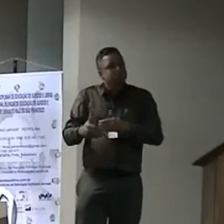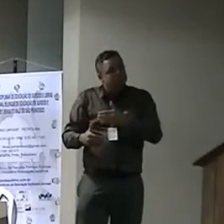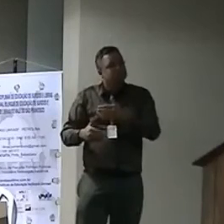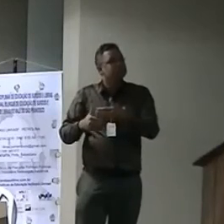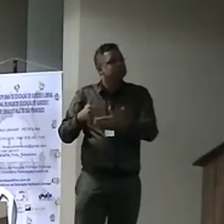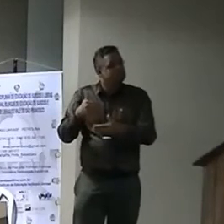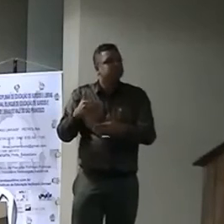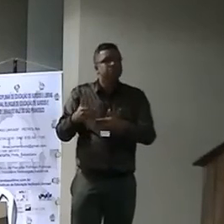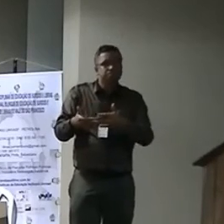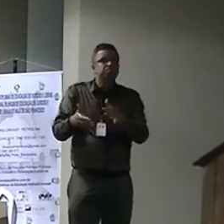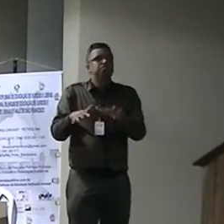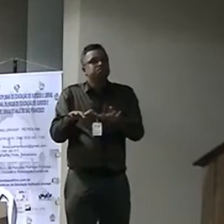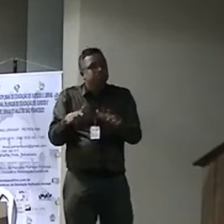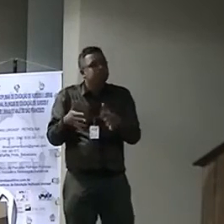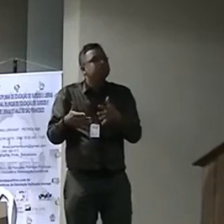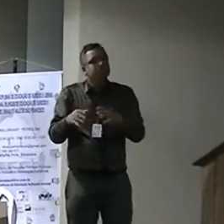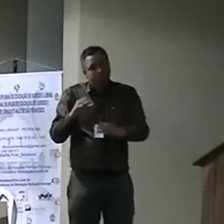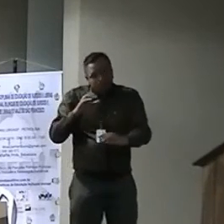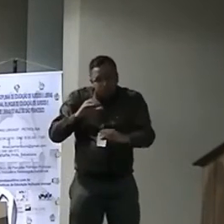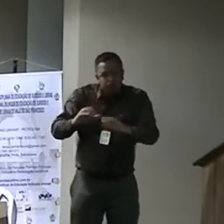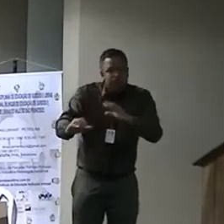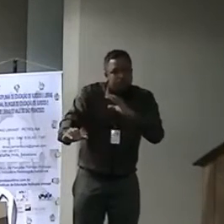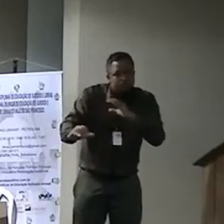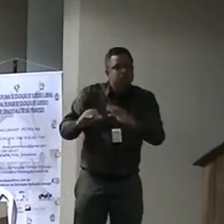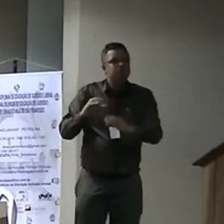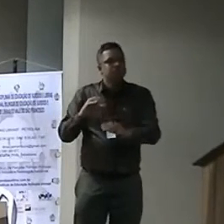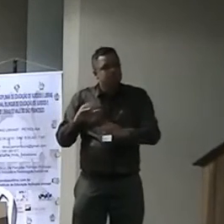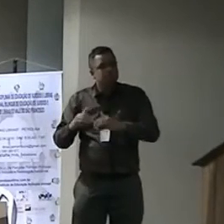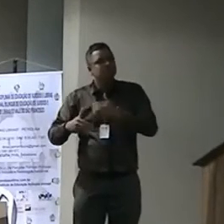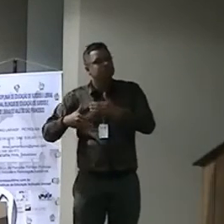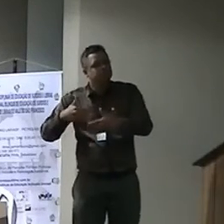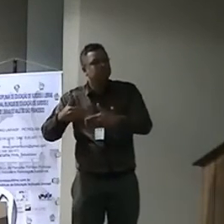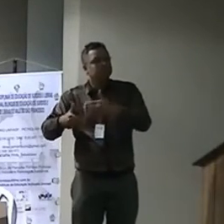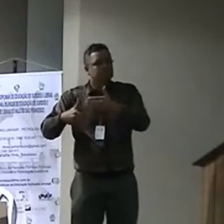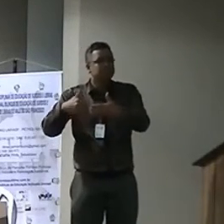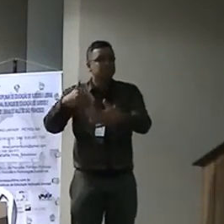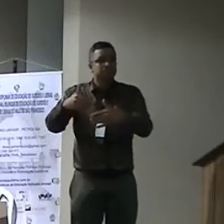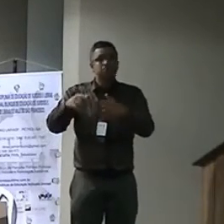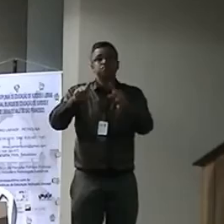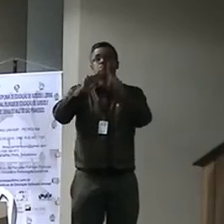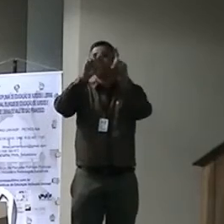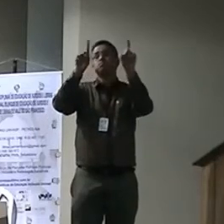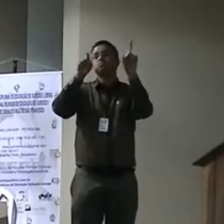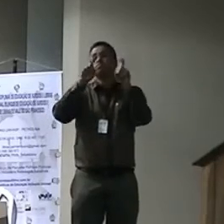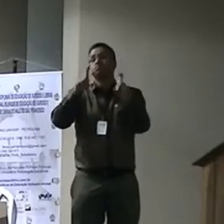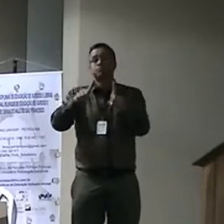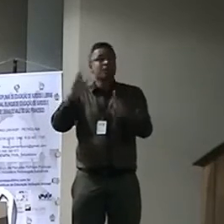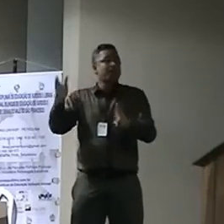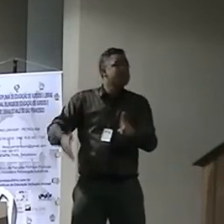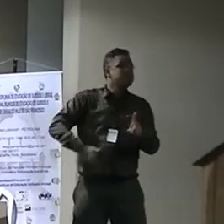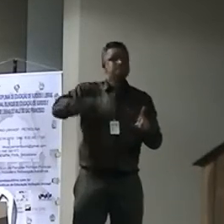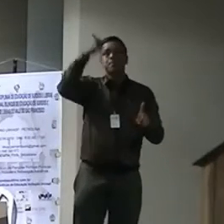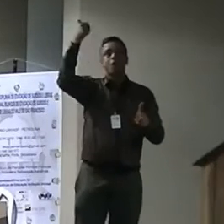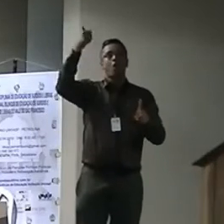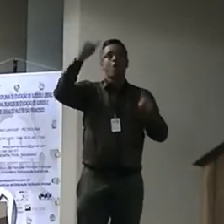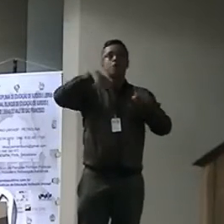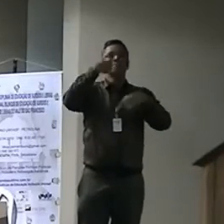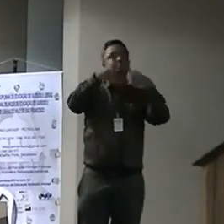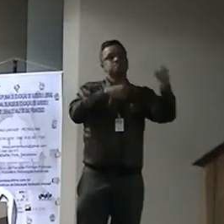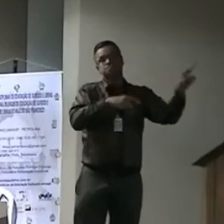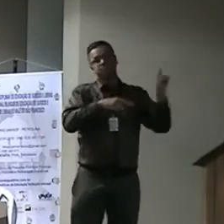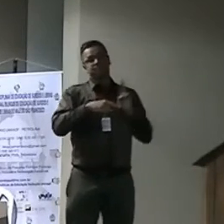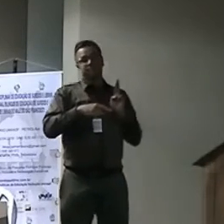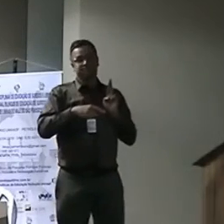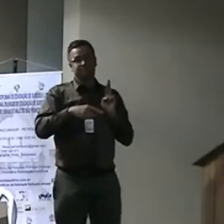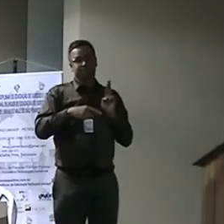no primeiro momento, até que a pessoa encontre realmente a saída adequada para essa comunicação não ficar